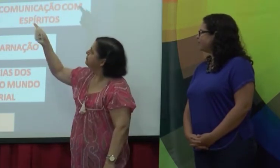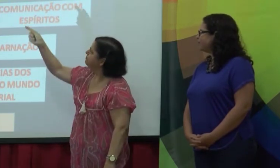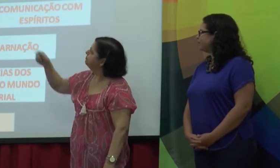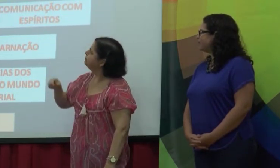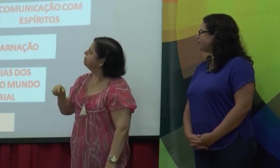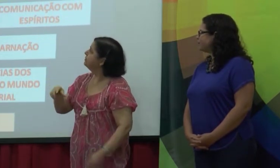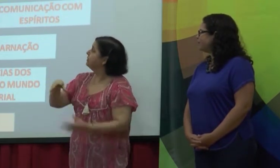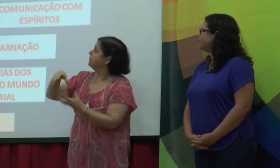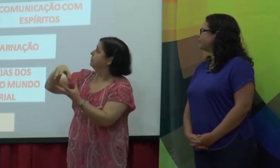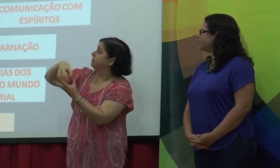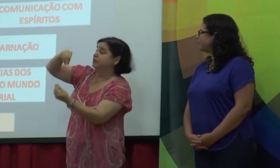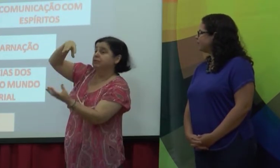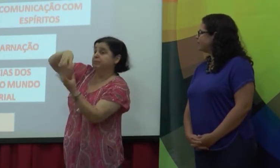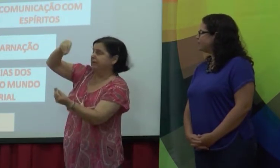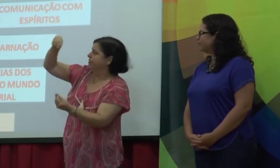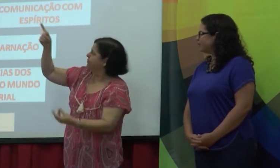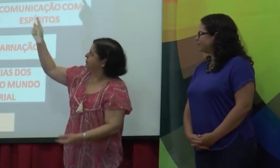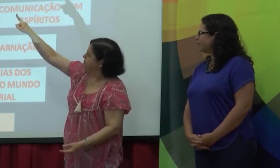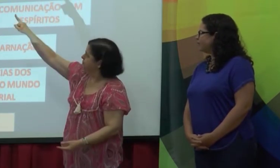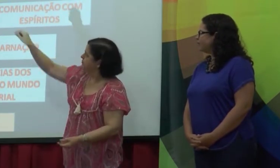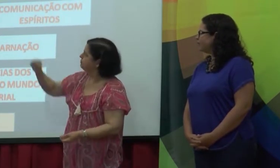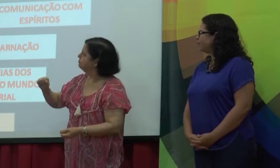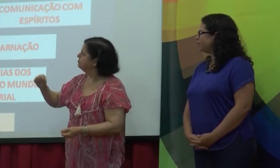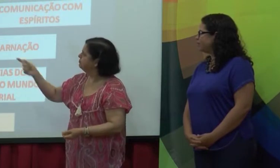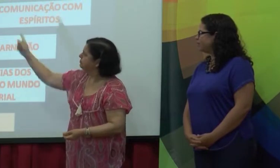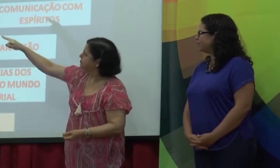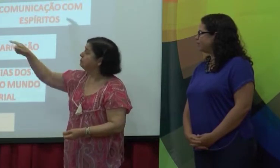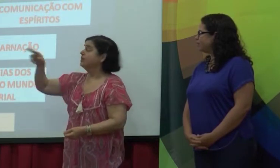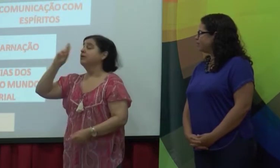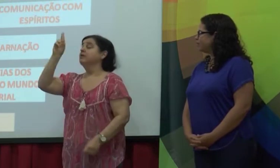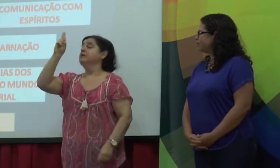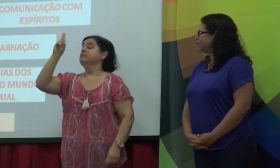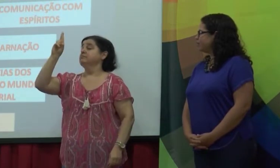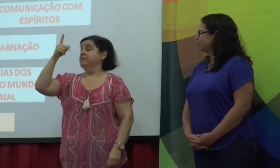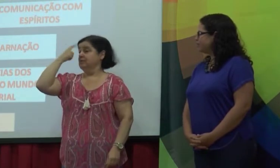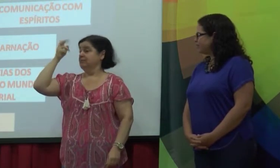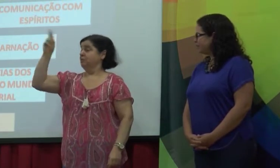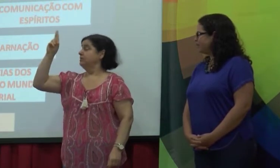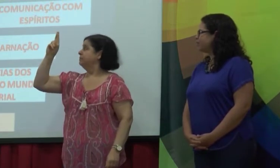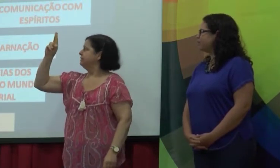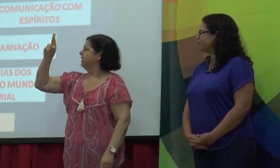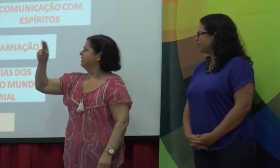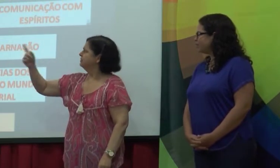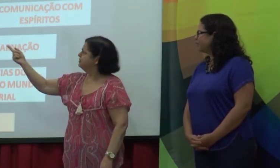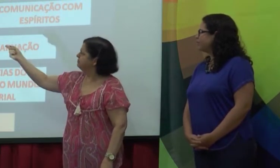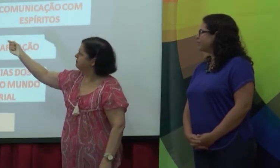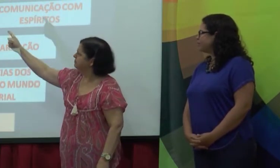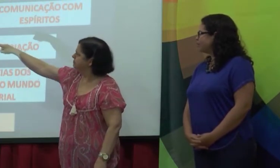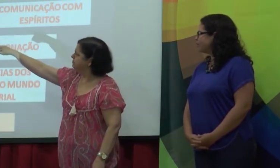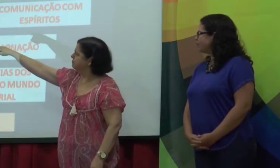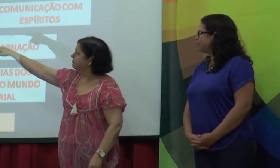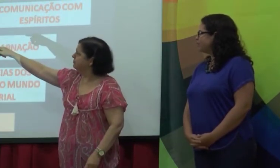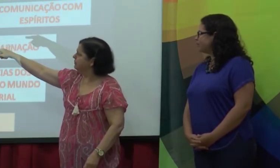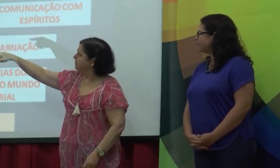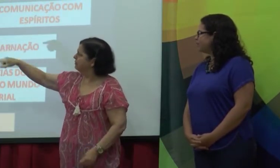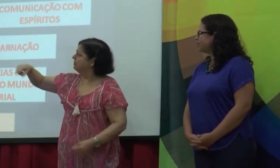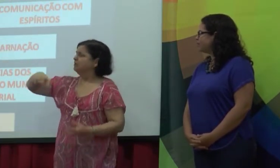dele vem esses princípios. O Espírito, a responsabilidade,